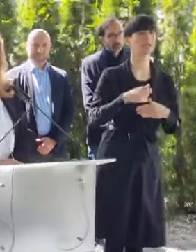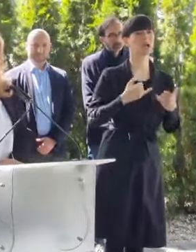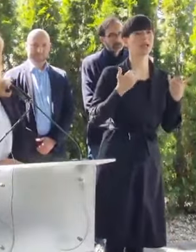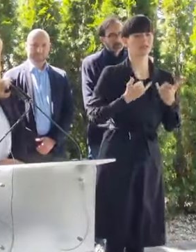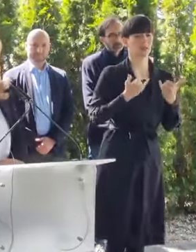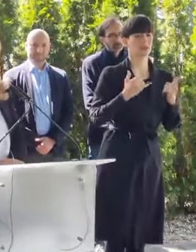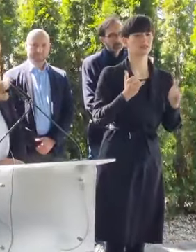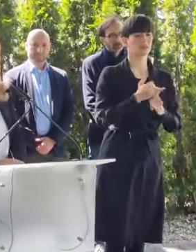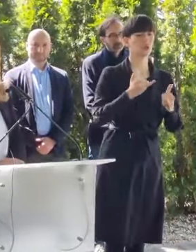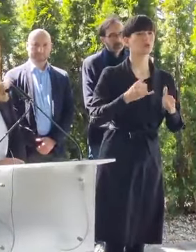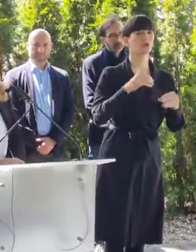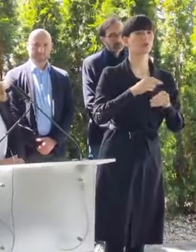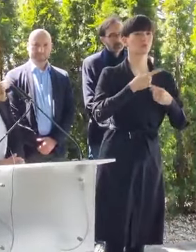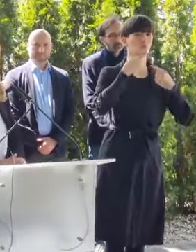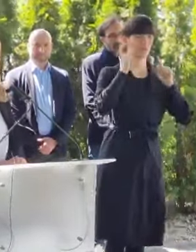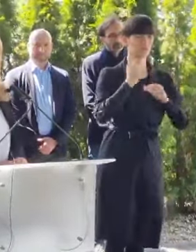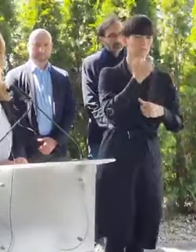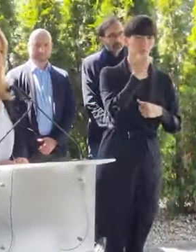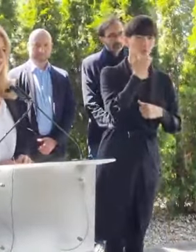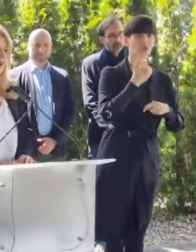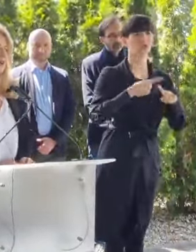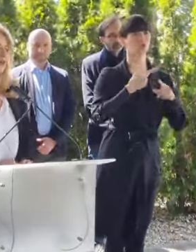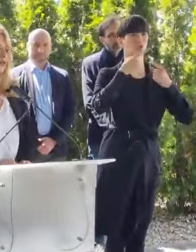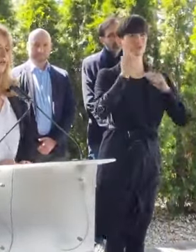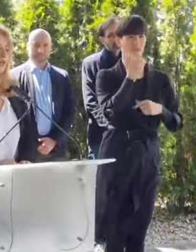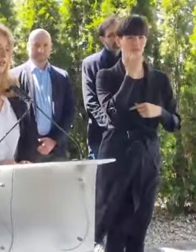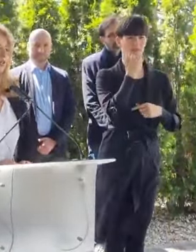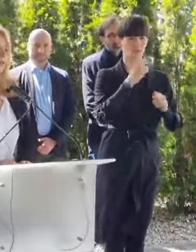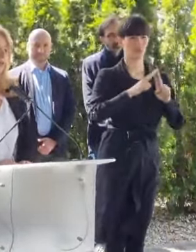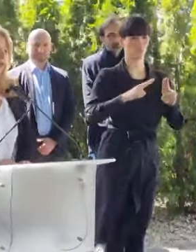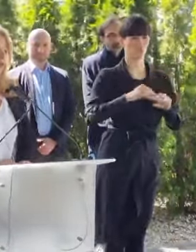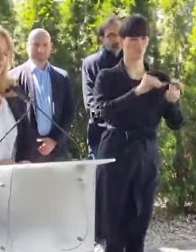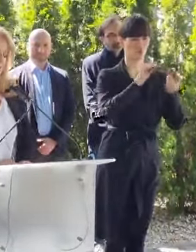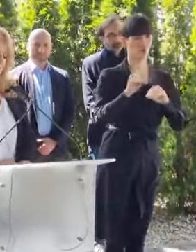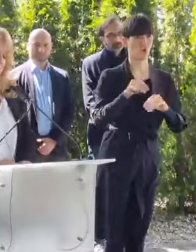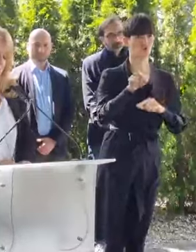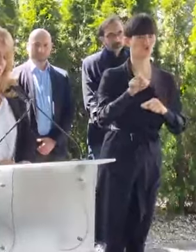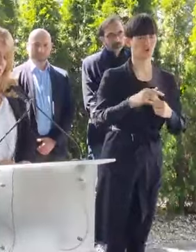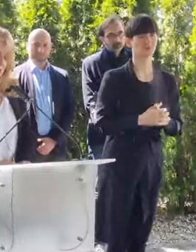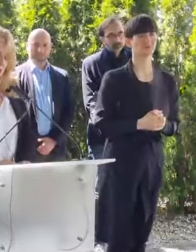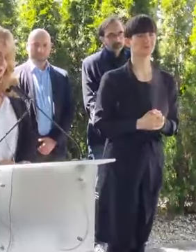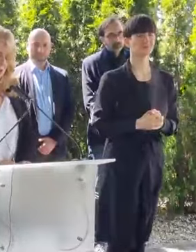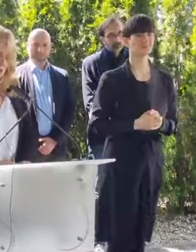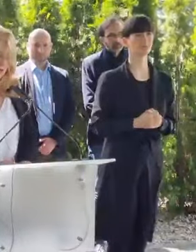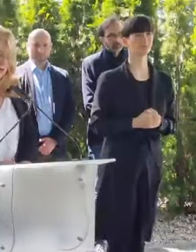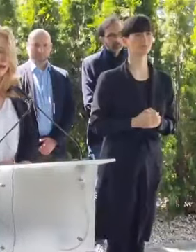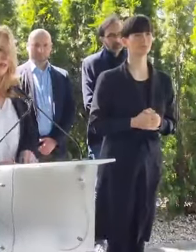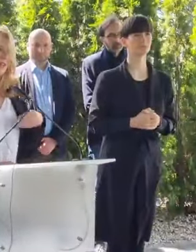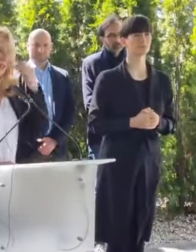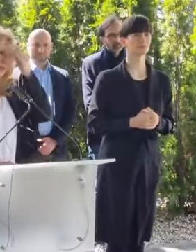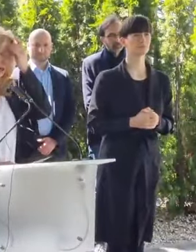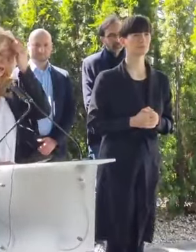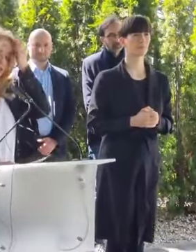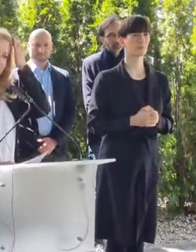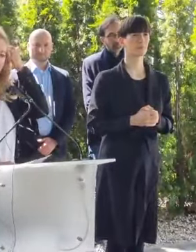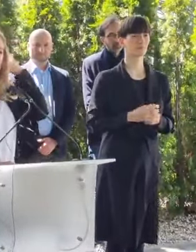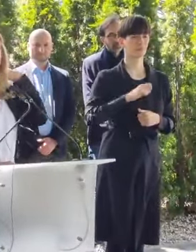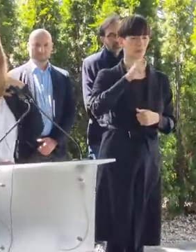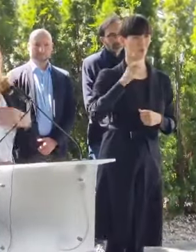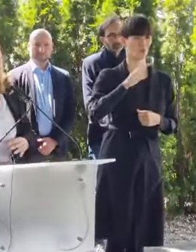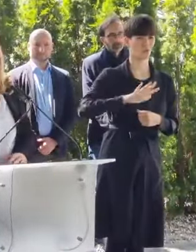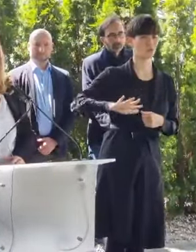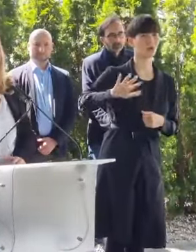etablovanie slovenských podnikateľov a slovenských firiem. Aj o tom boli moje rokovania. Na Ukrajine, ale